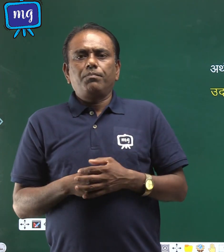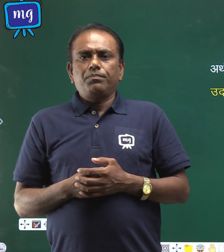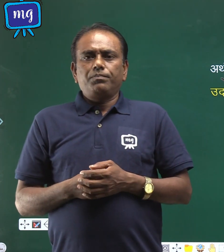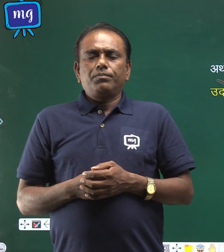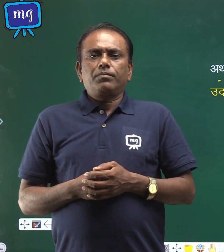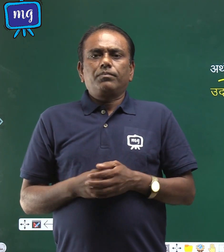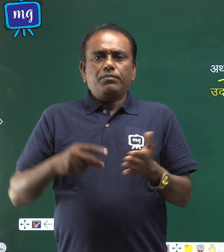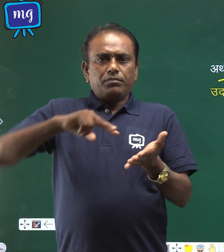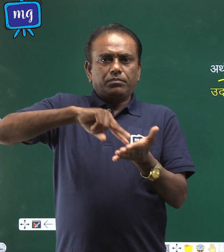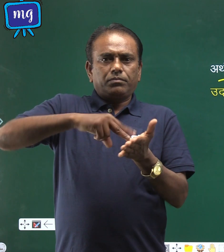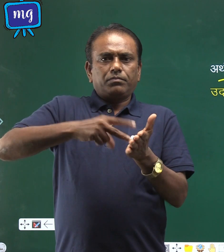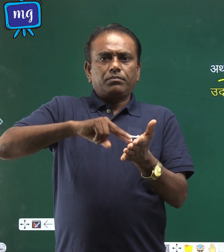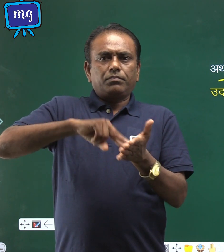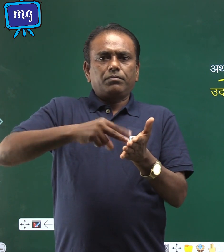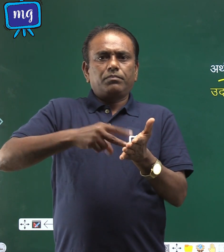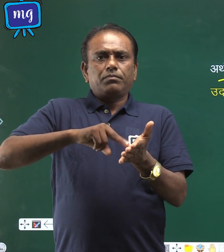अर्थ